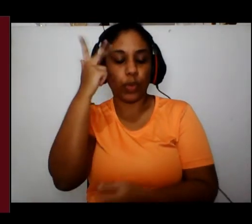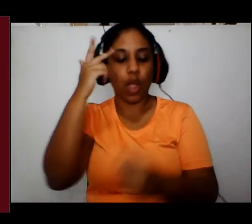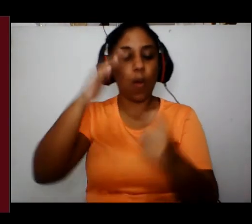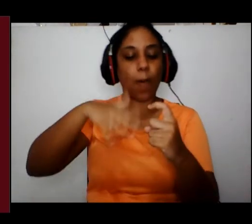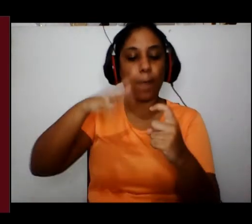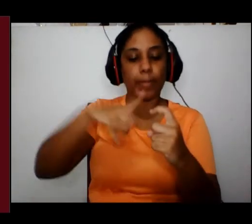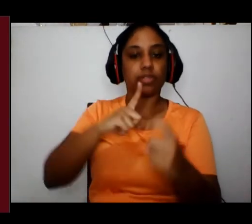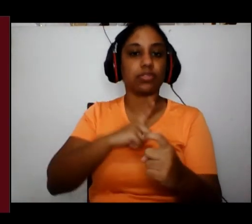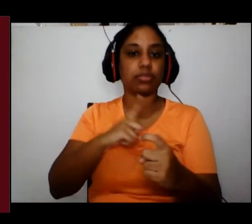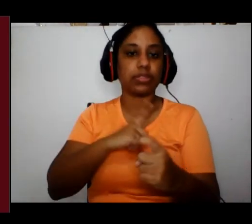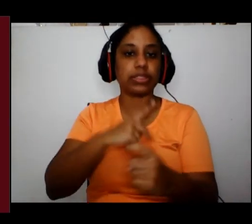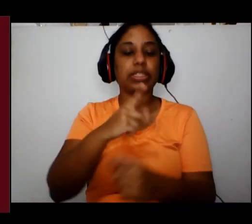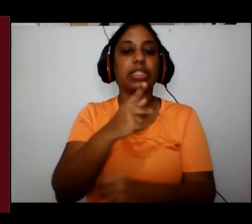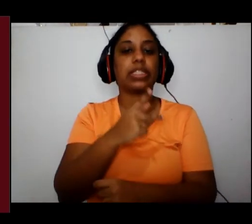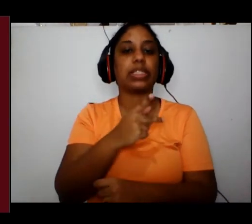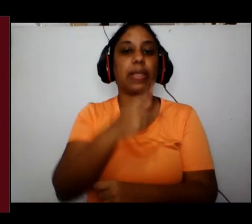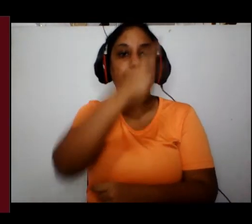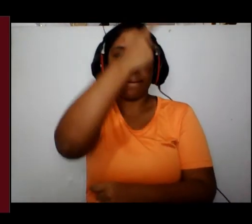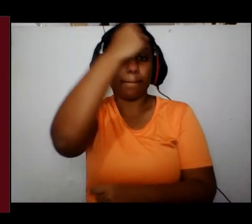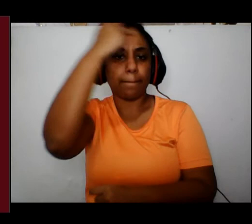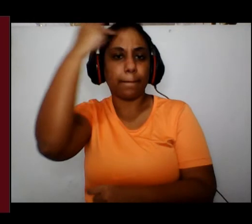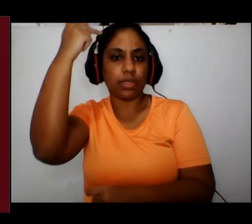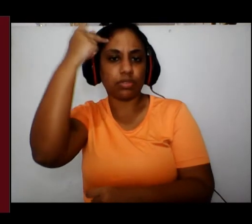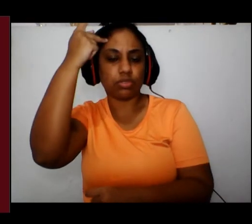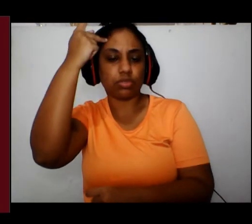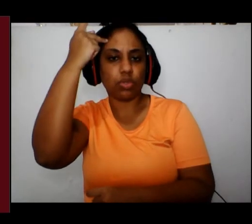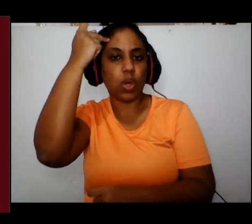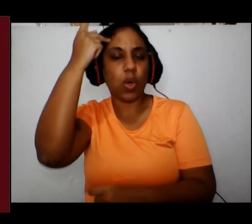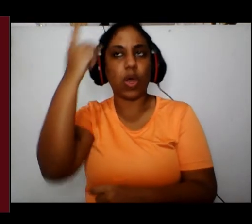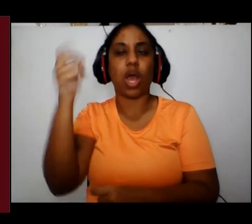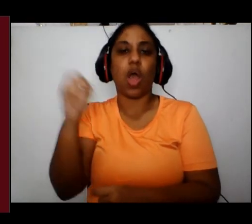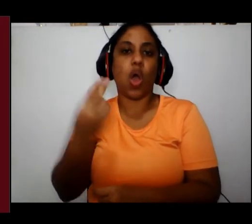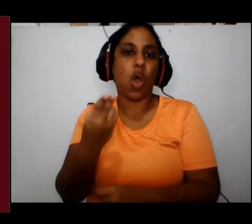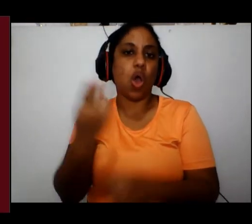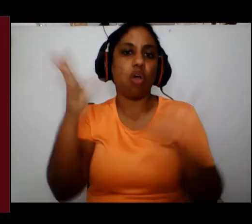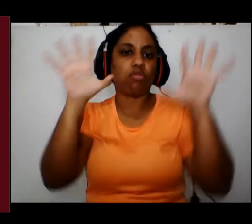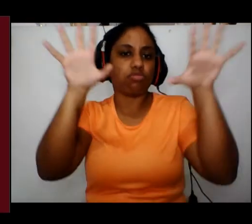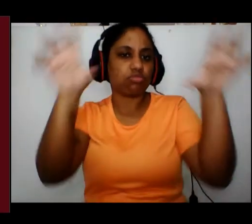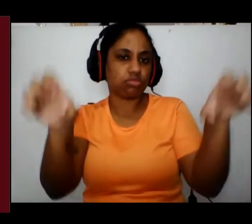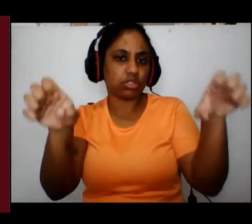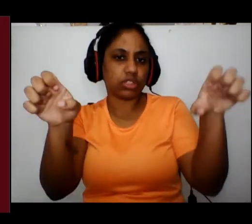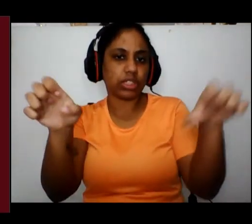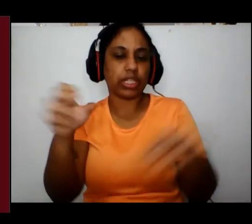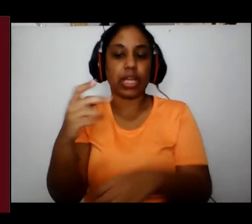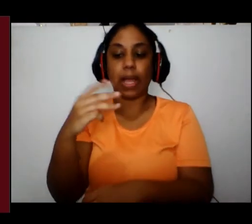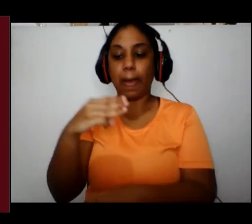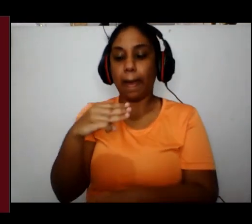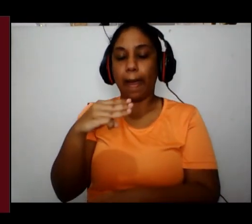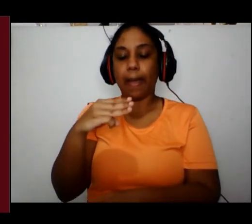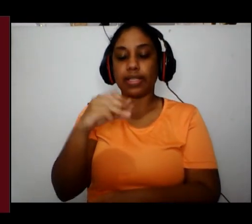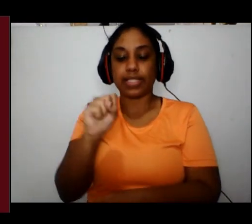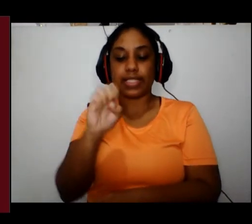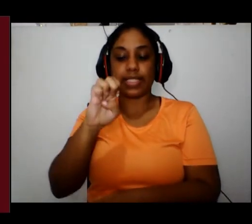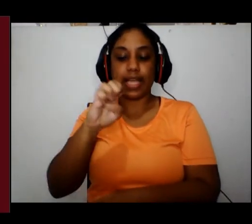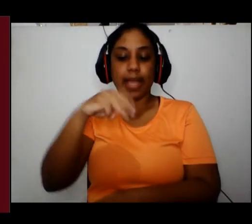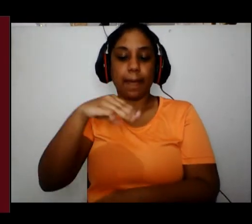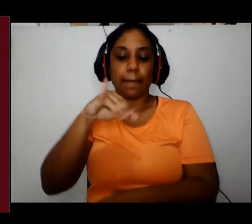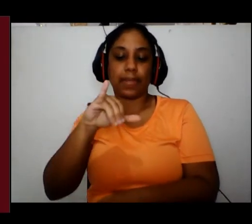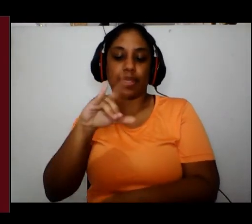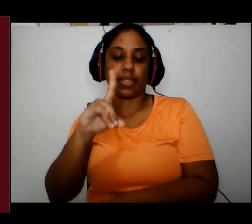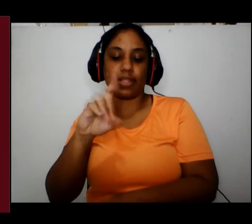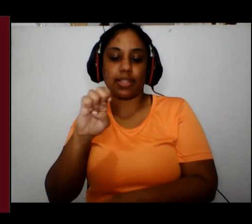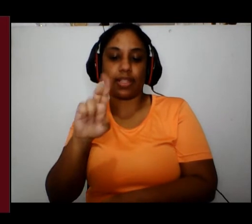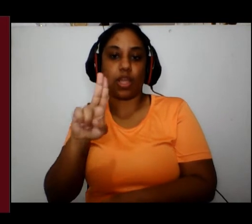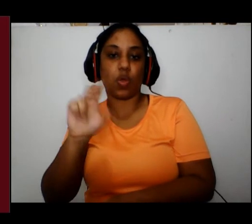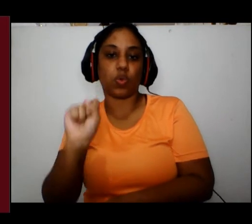deuses e semideuses. Um semideus, em algumas mitologias, é um filho de um deus com um humano. Perseu